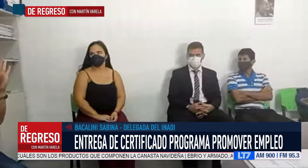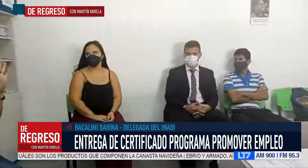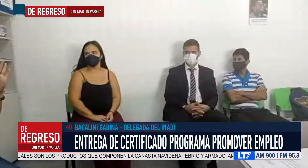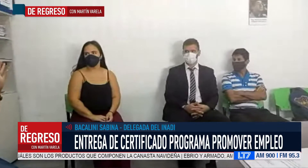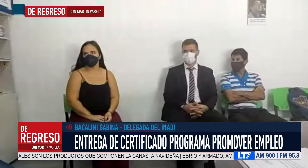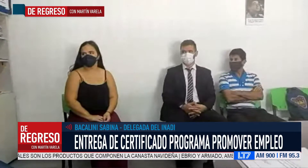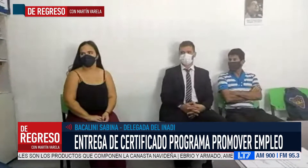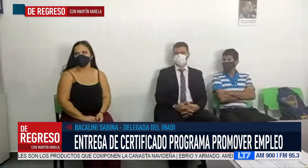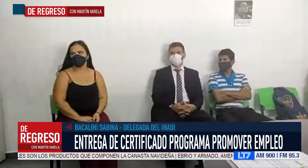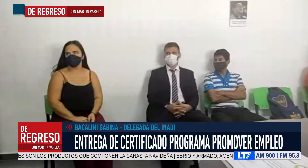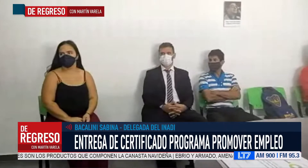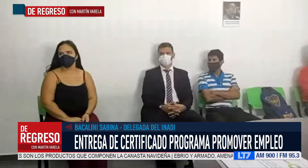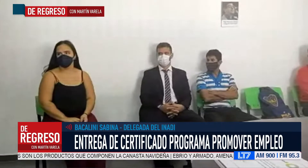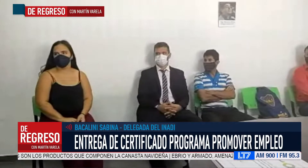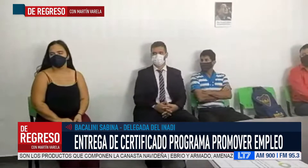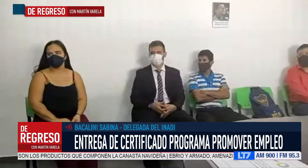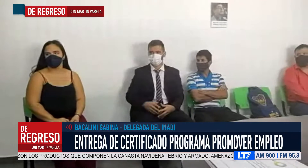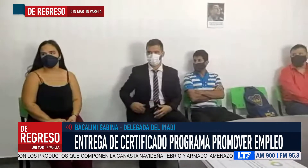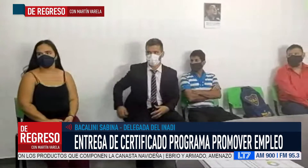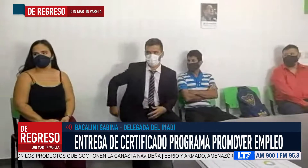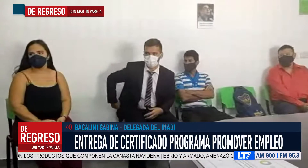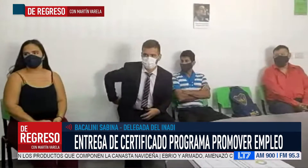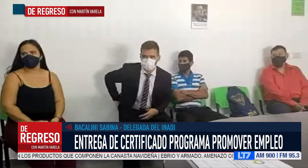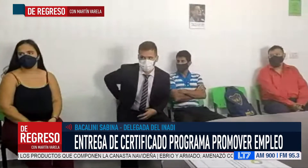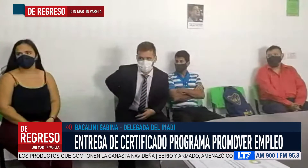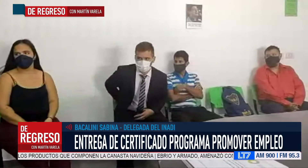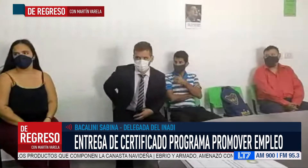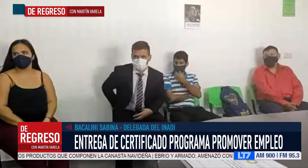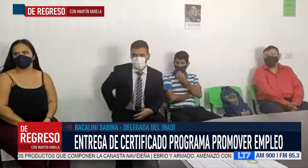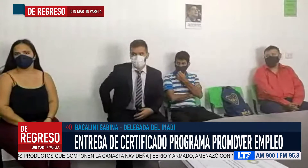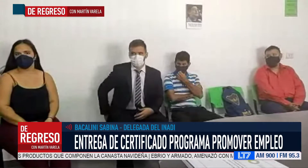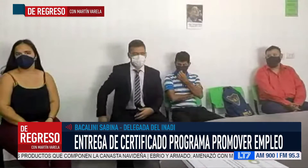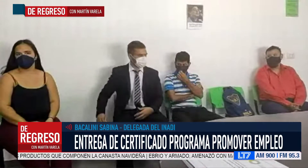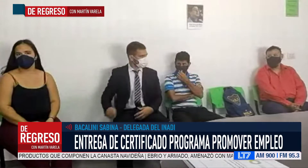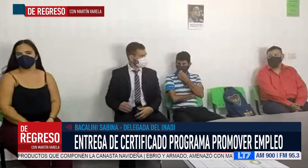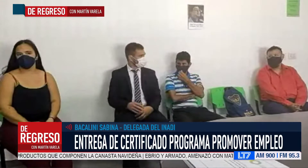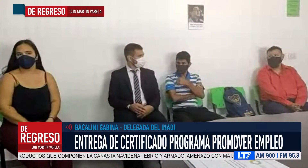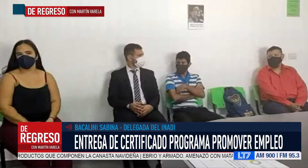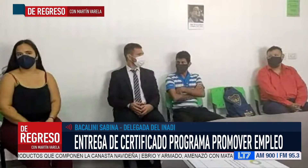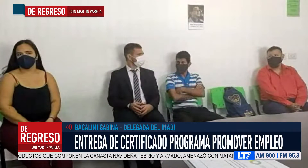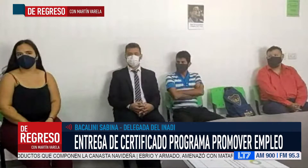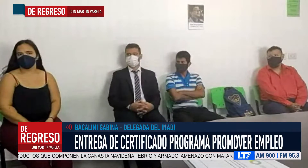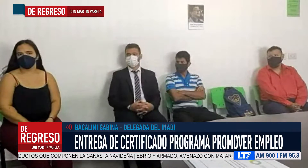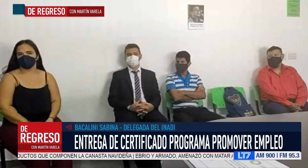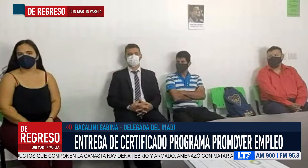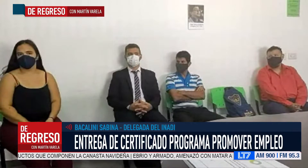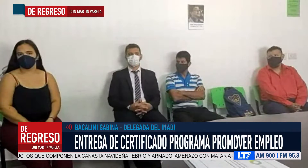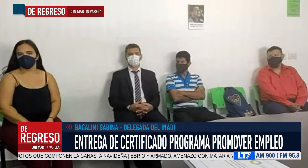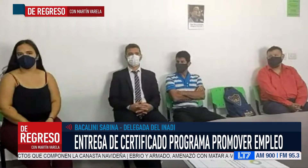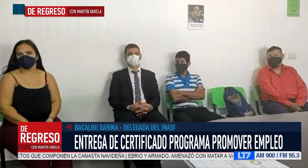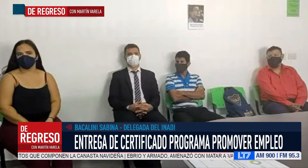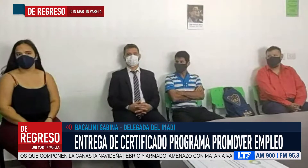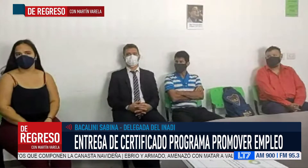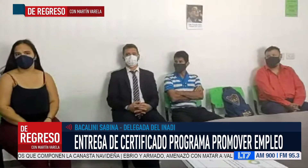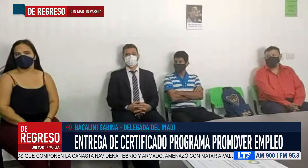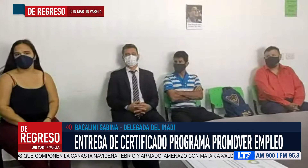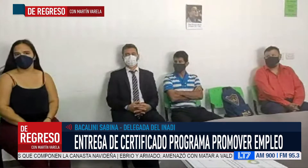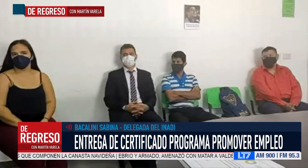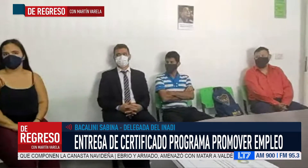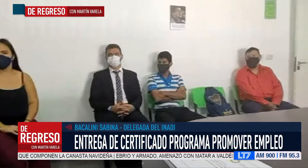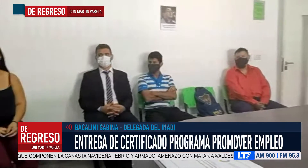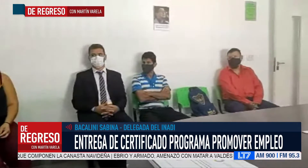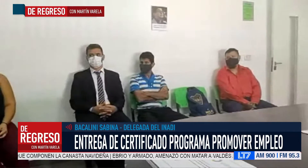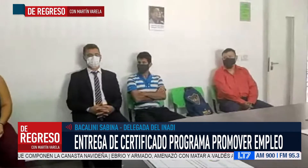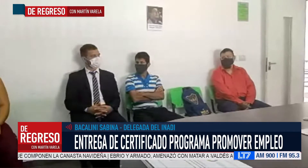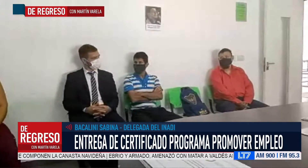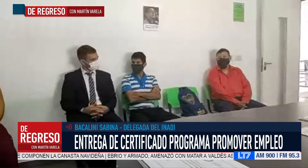legal, para que las personas, como todas, en su derecho de acceder a un trabajo digno, puedan desarrollarse en la vida,